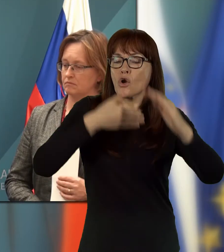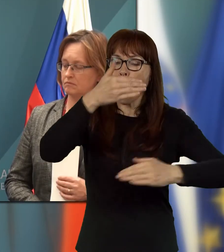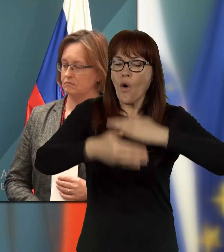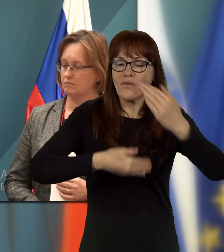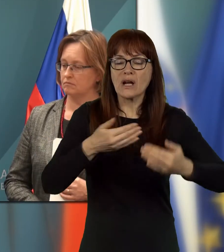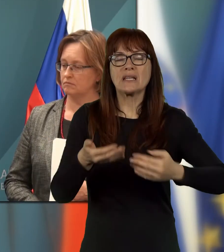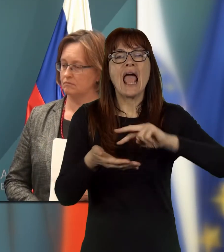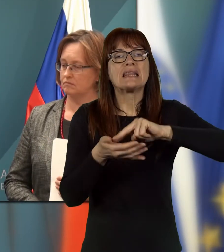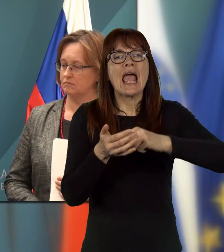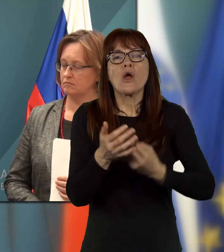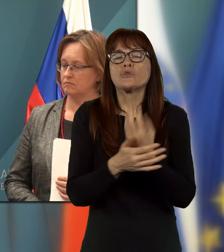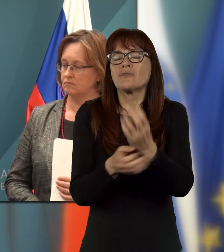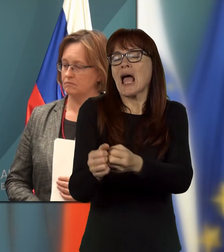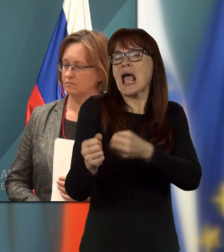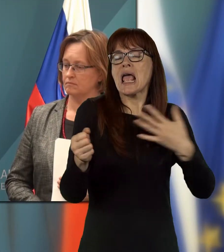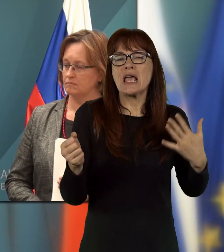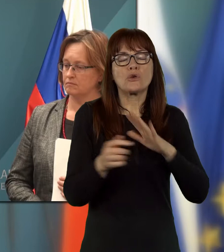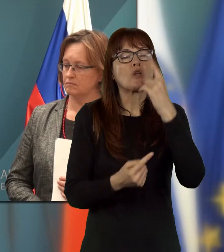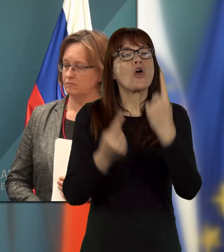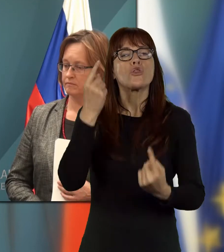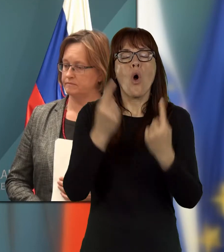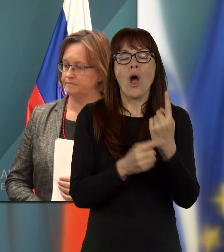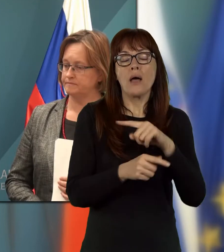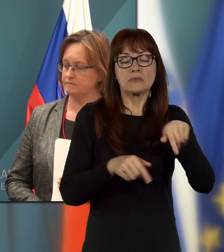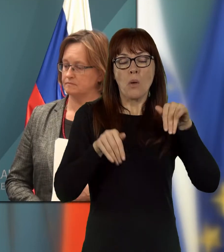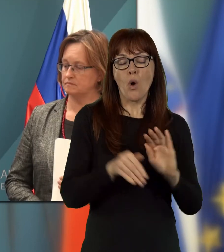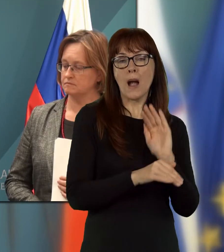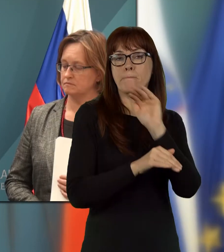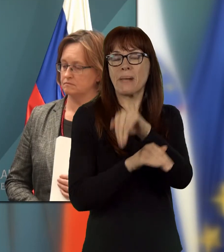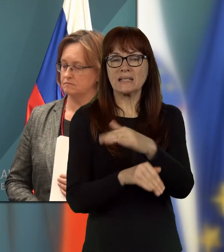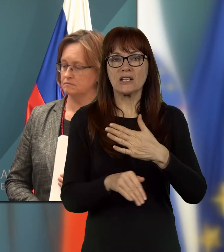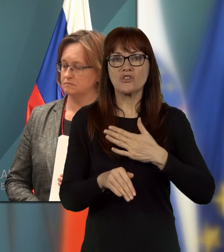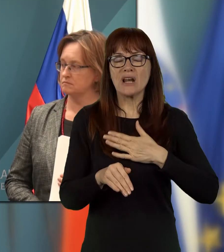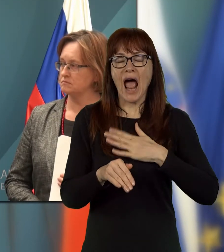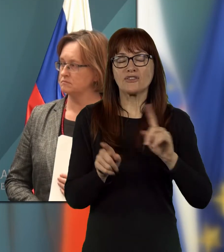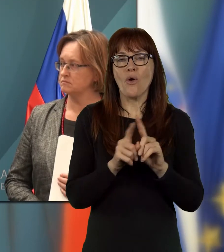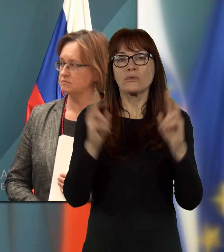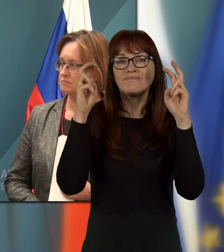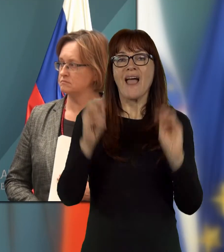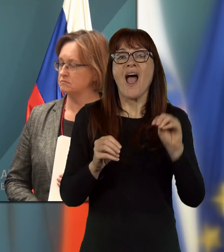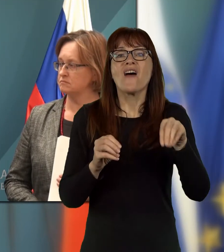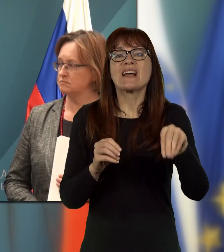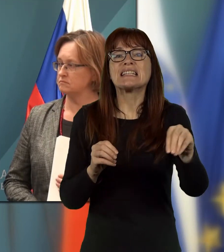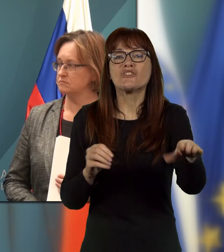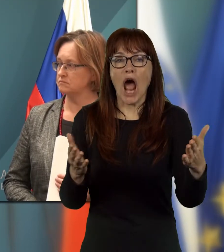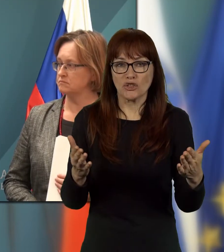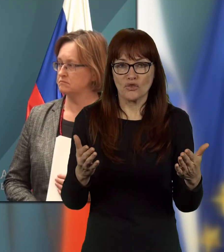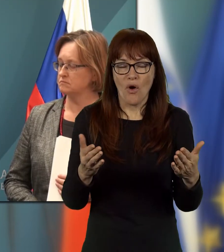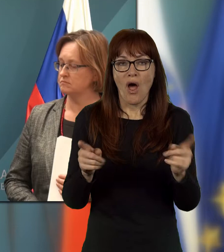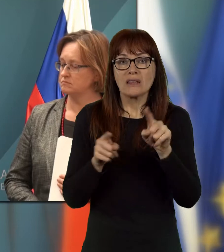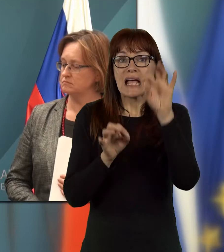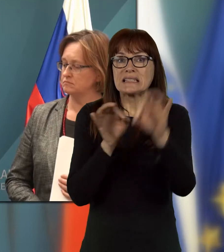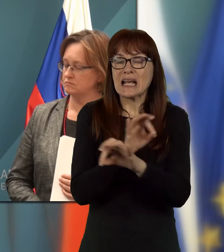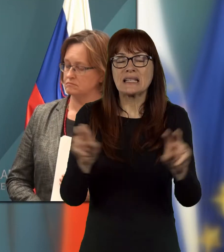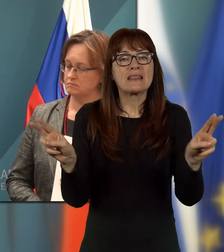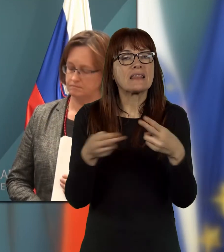vrti, kako hiter je tehnološki razvoj, kako vse se nam hitro dogaja, preseči to naše vrtičkarstvo. Zato